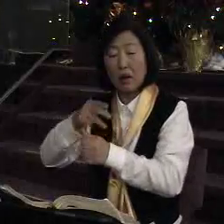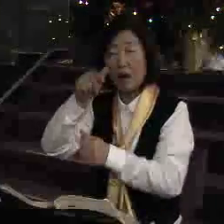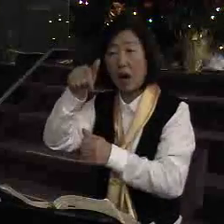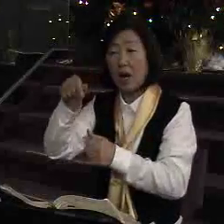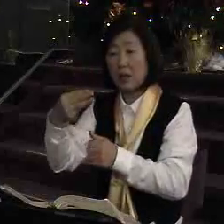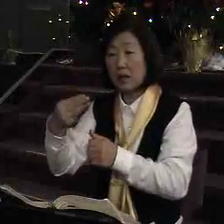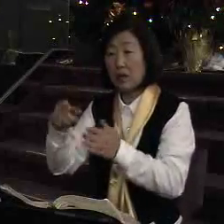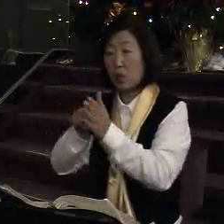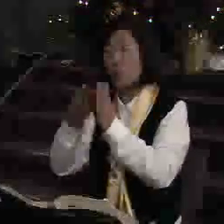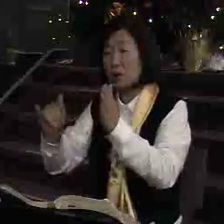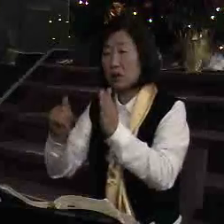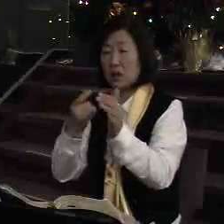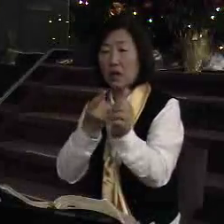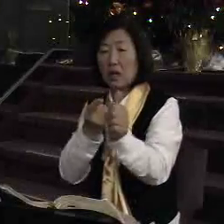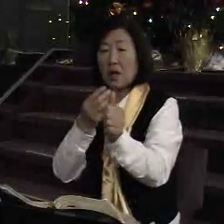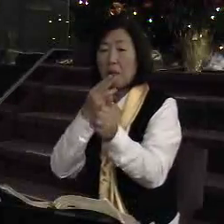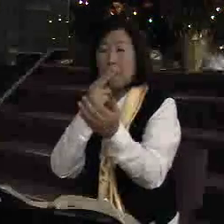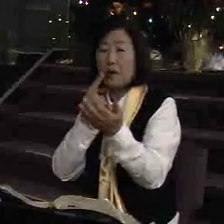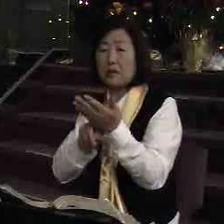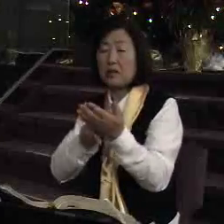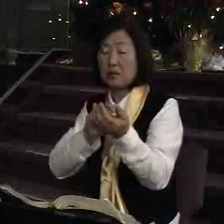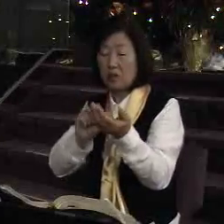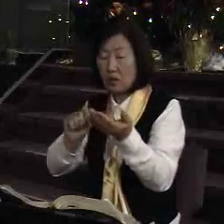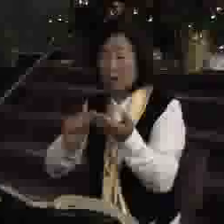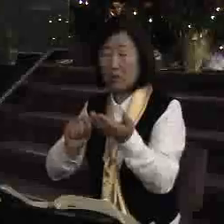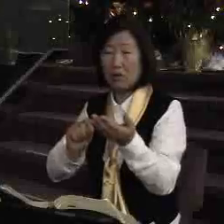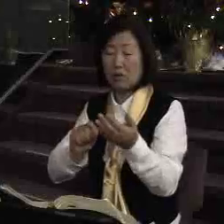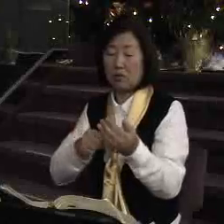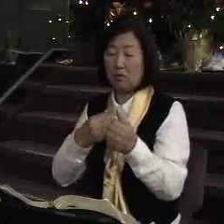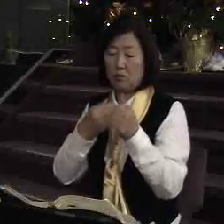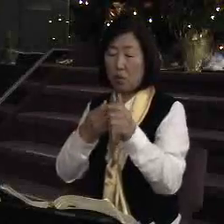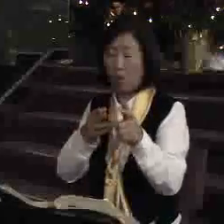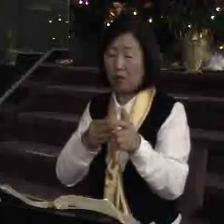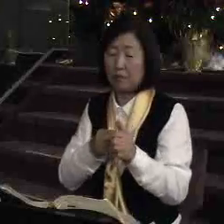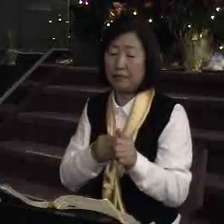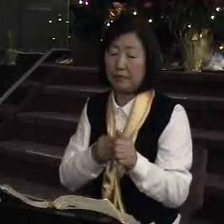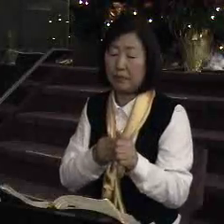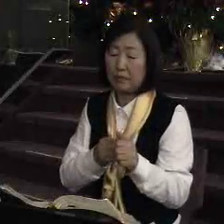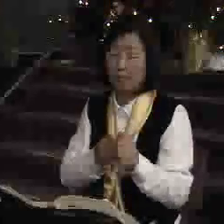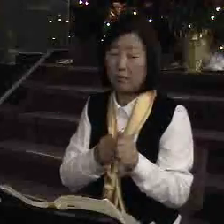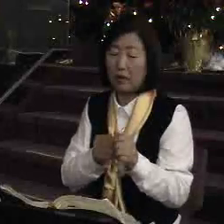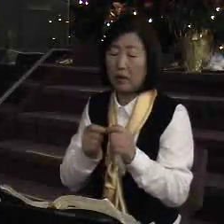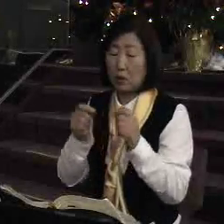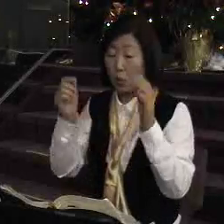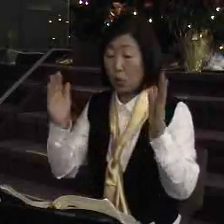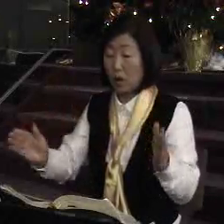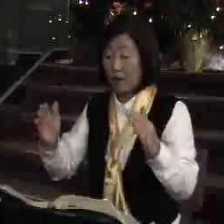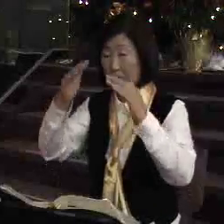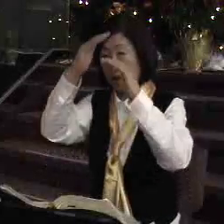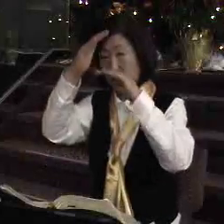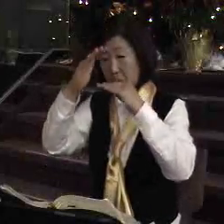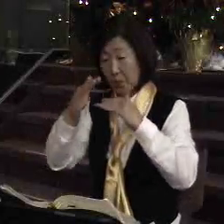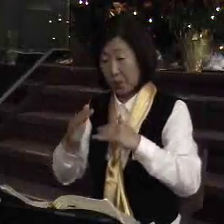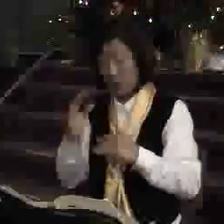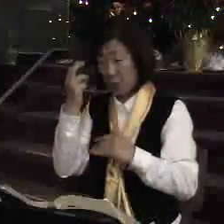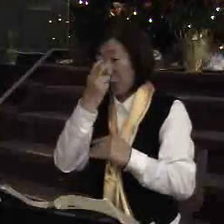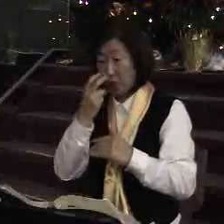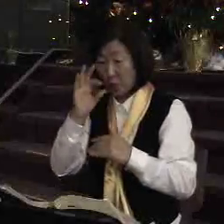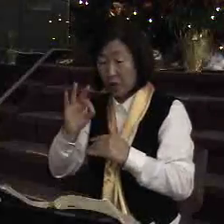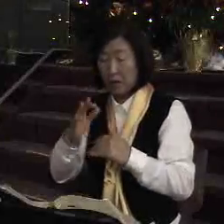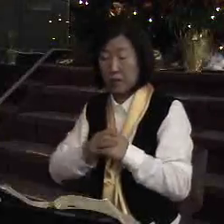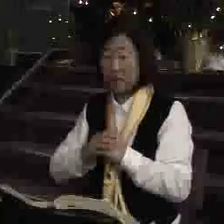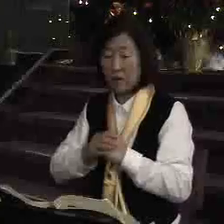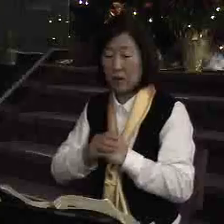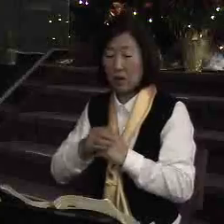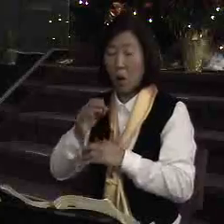쓴 편지입니다. 왜 그들에게 편지를 썼는가? 우리가 그동안 쭉 내용을 살펴보았지만 갈라디아